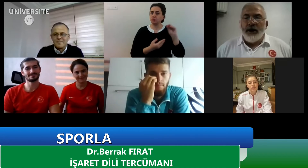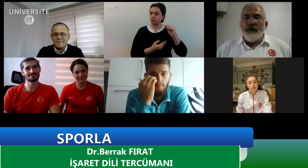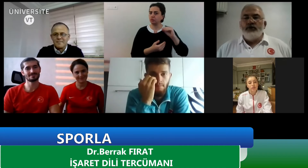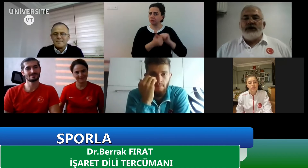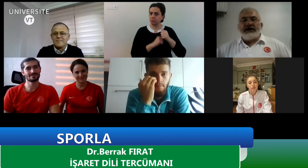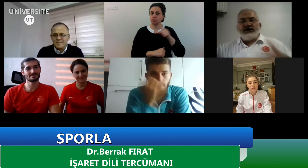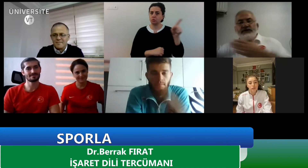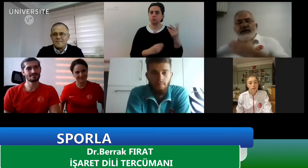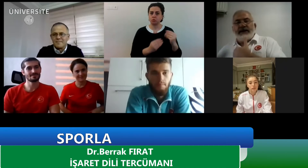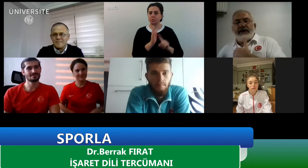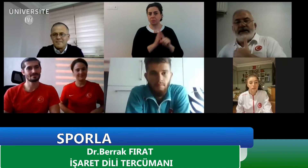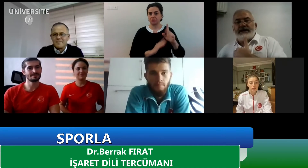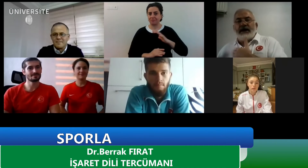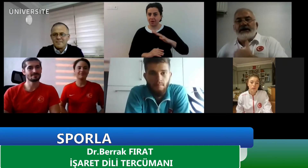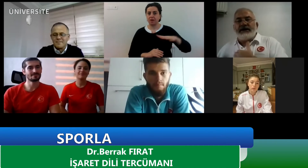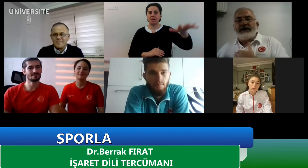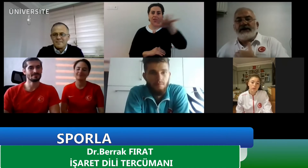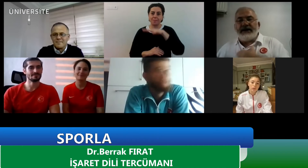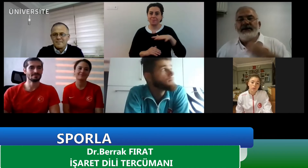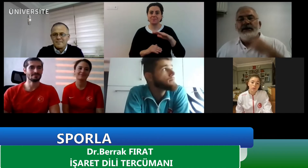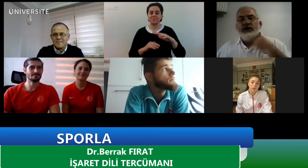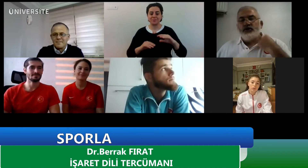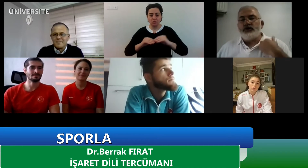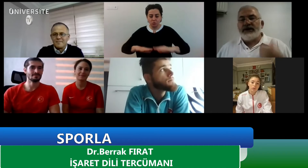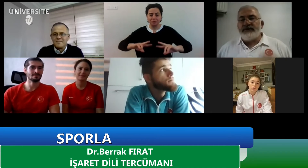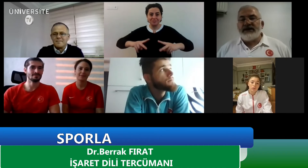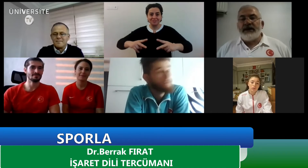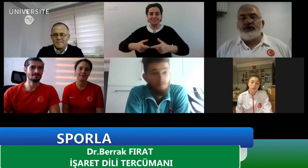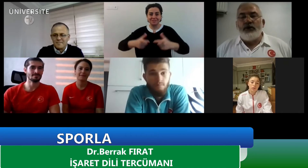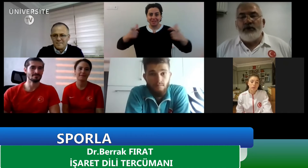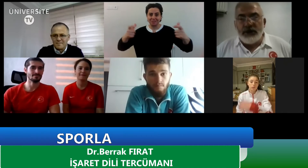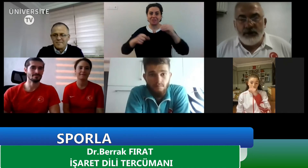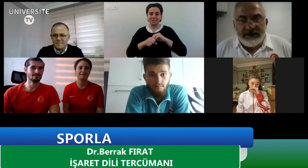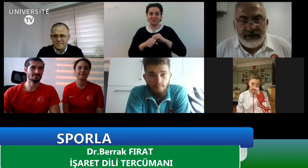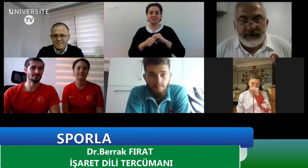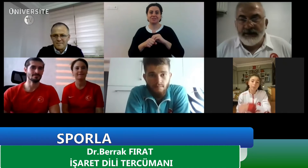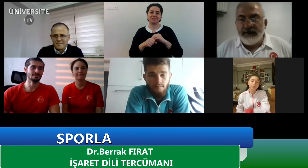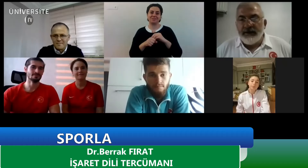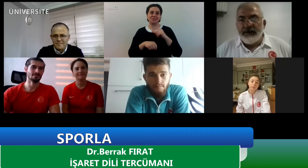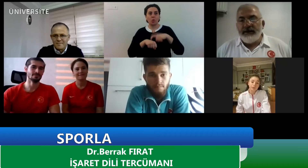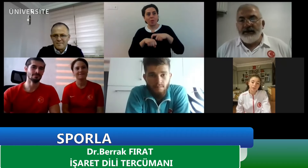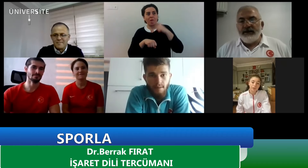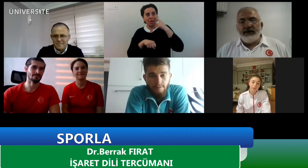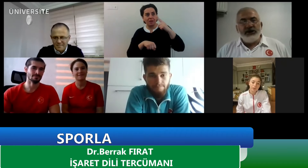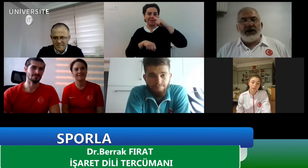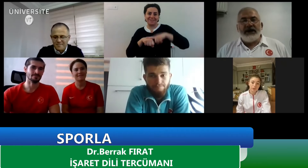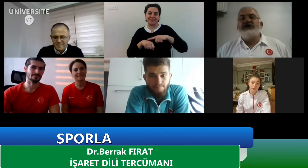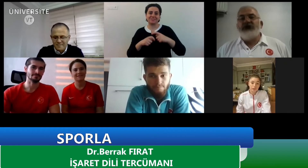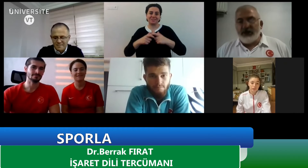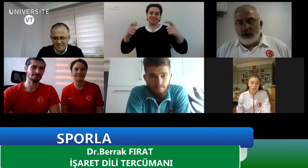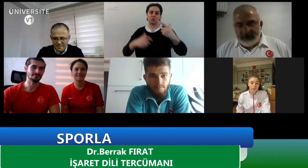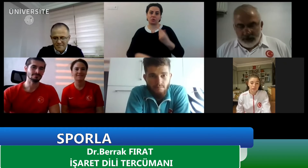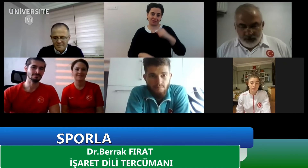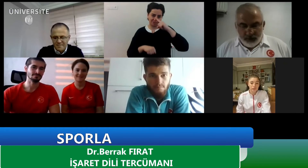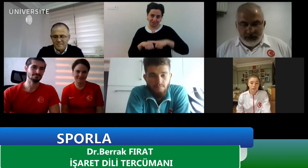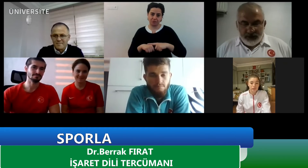var. Bunlar işitme engellilerde arkadan gelen çocuklarımıza rol model olacak. İnşallah iyi